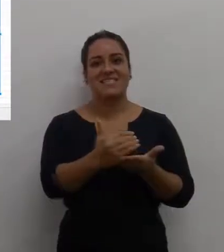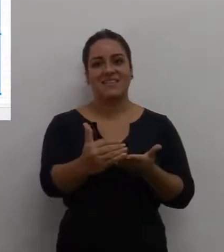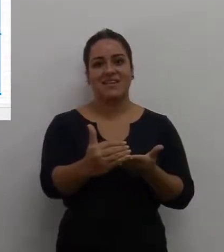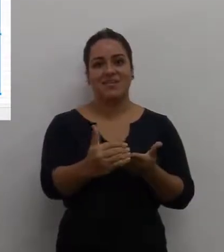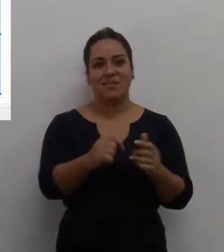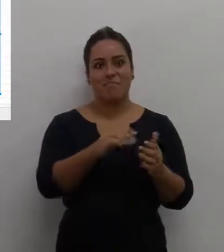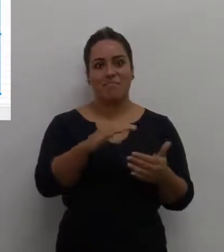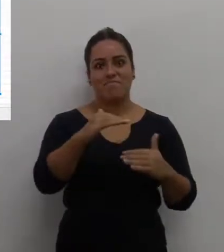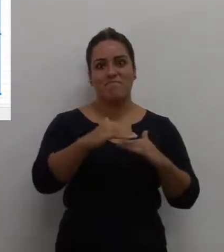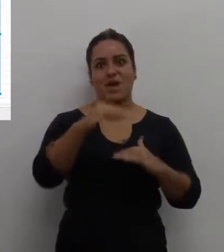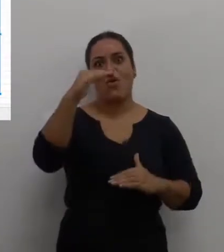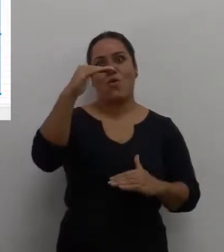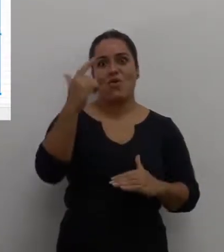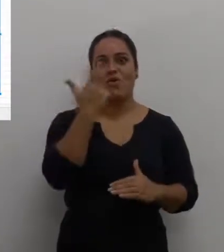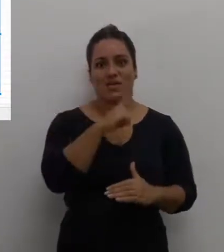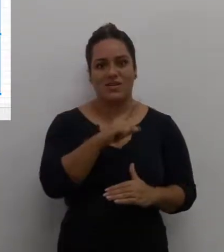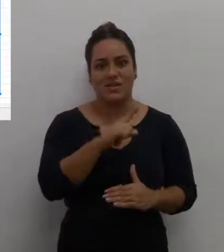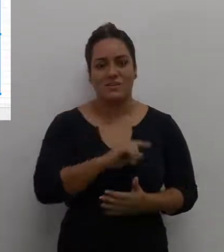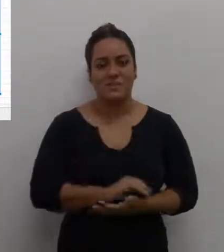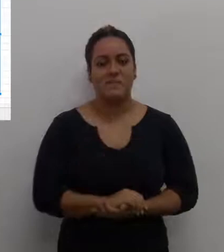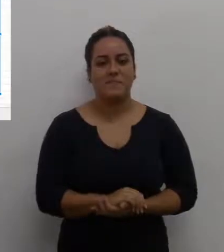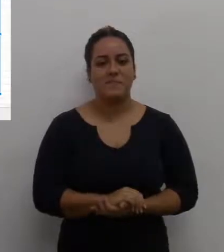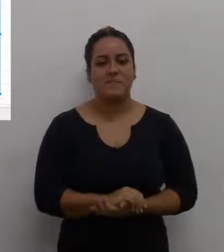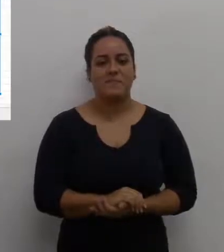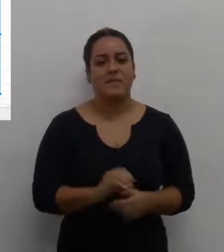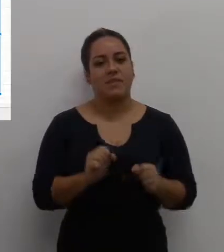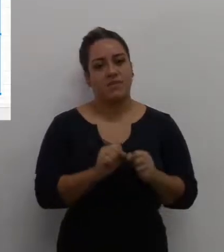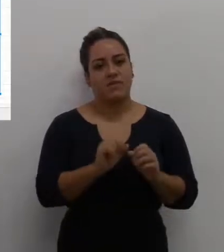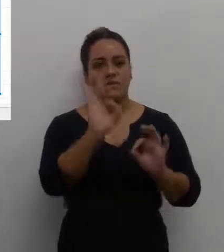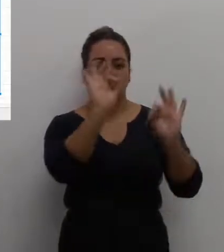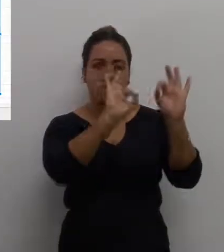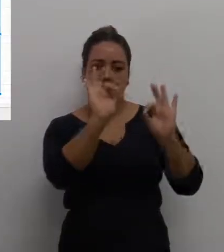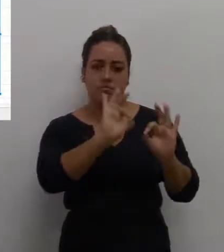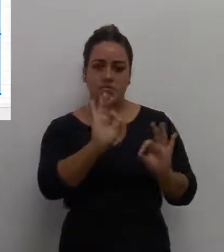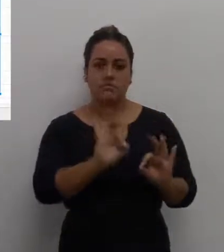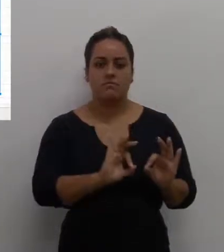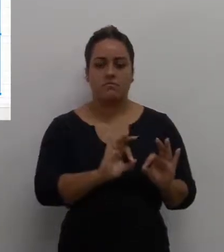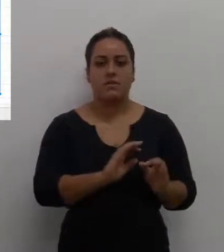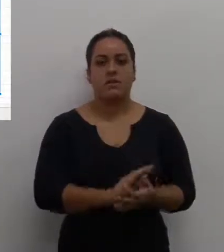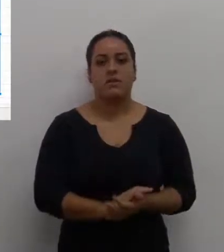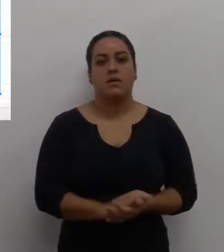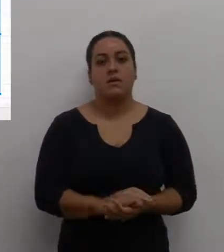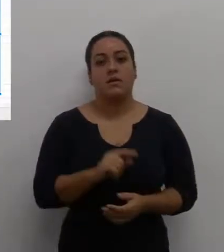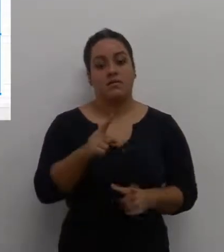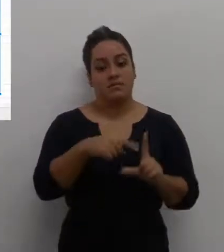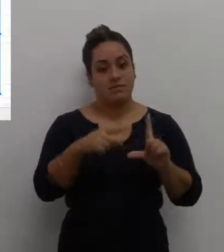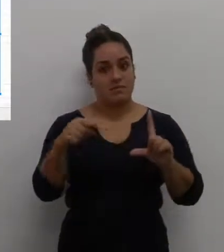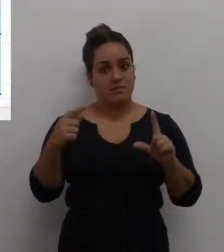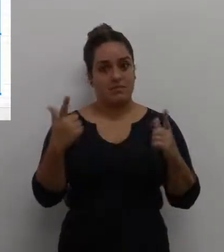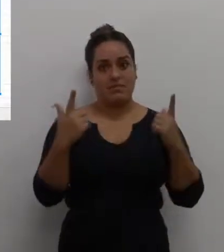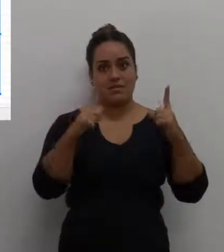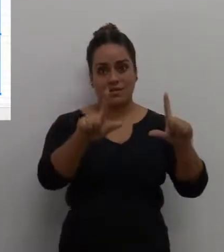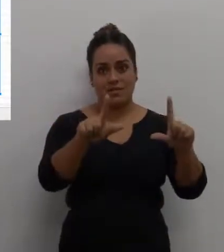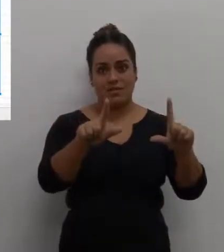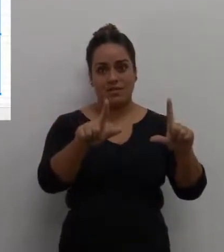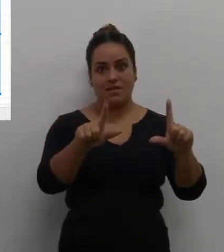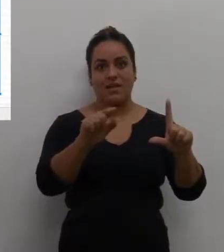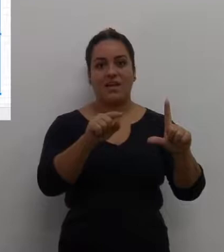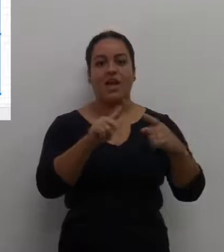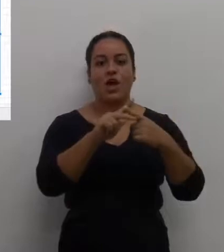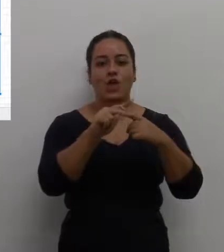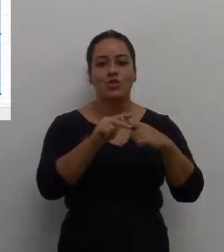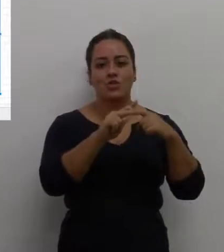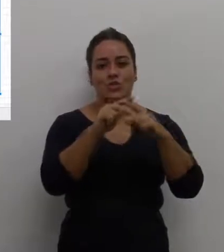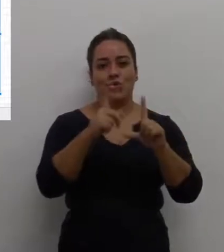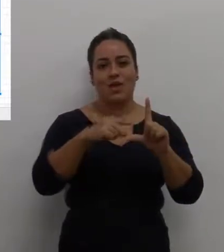maior, inicial. Aqui, ó, aquela tela que a gente começou a fazer. Logo que a gente acionou o gráfico, é nessa tela aqui